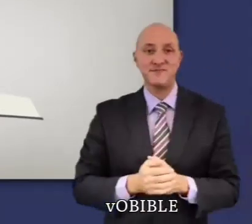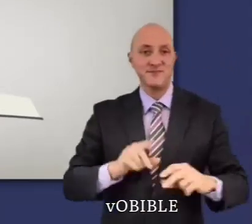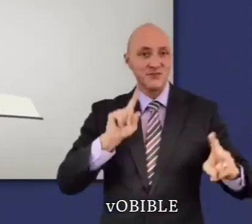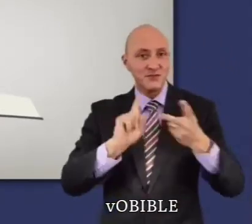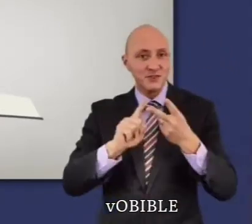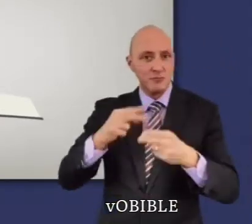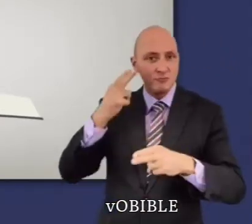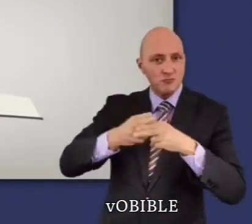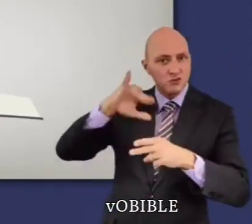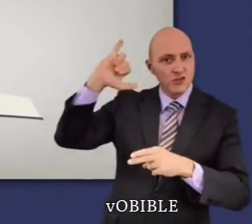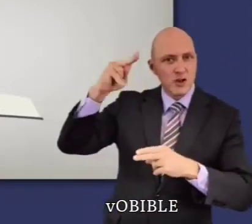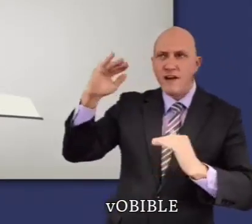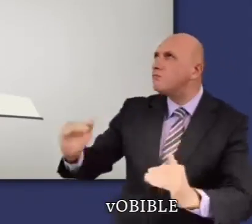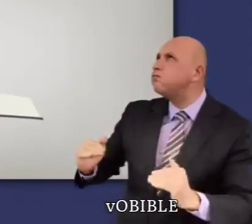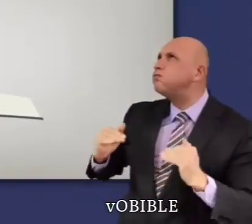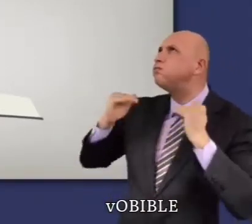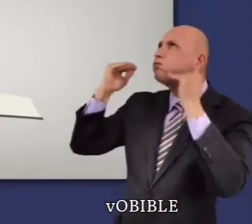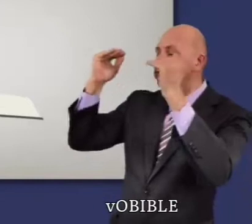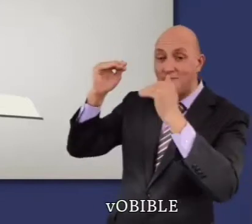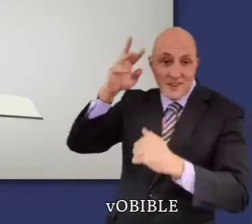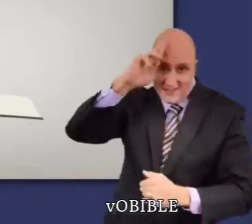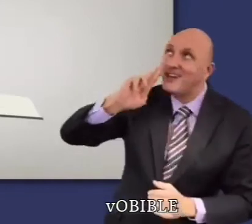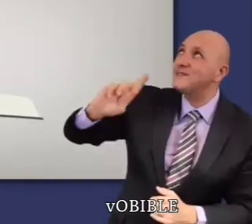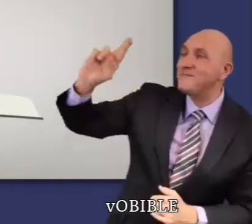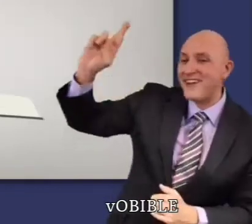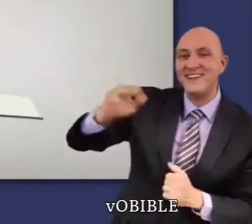des choses qui lui sont vouées par un interdit.